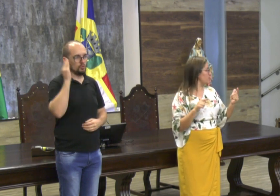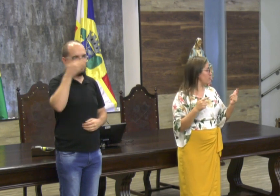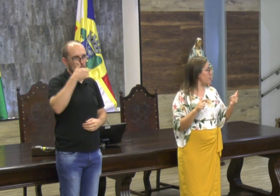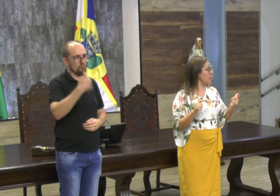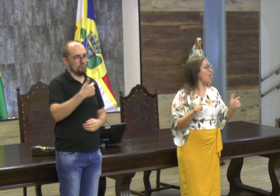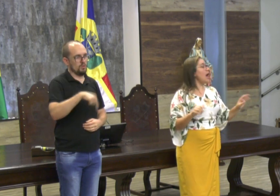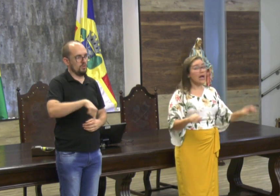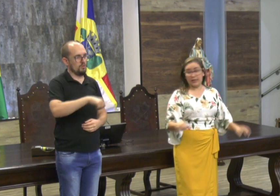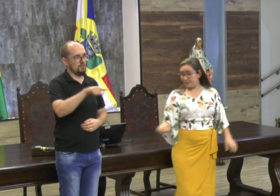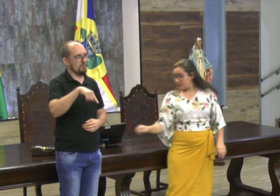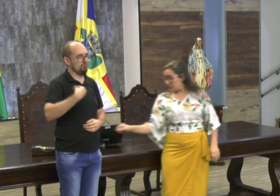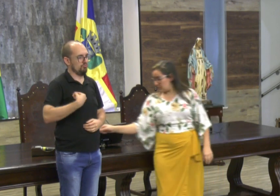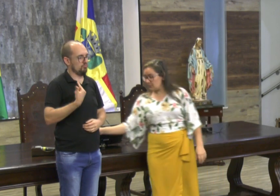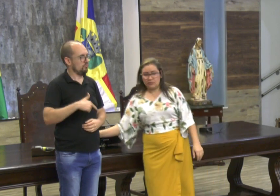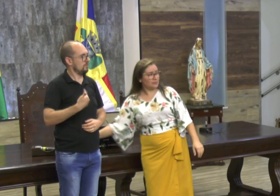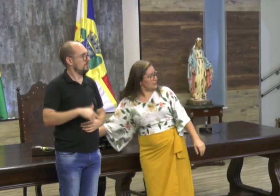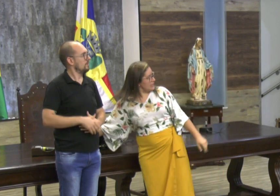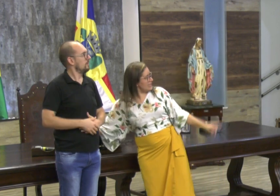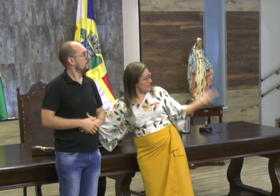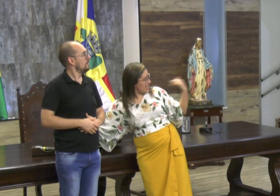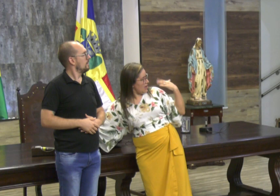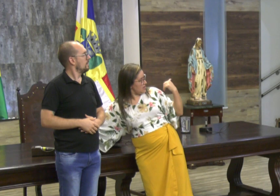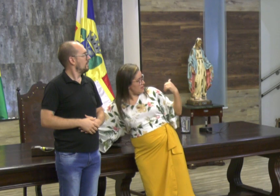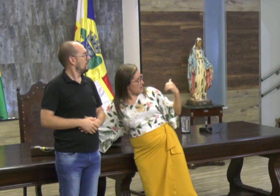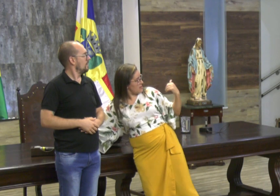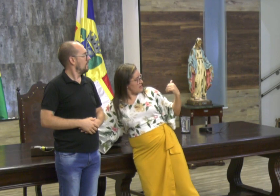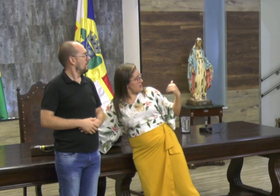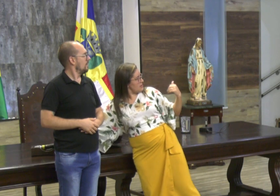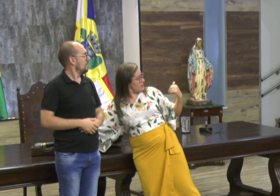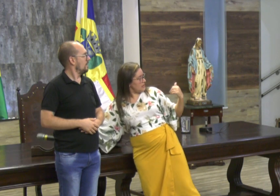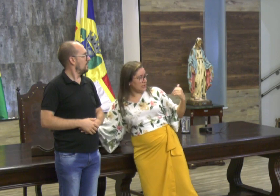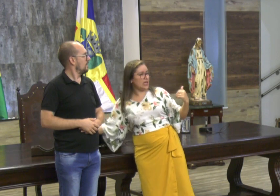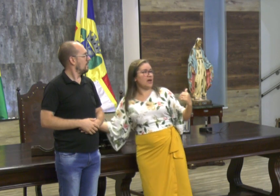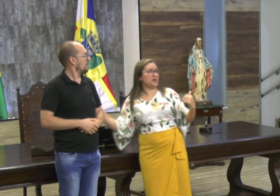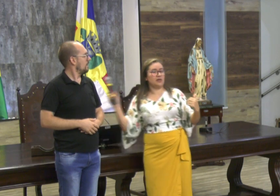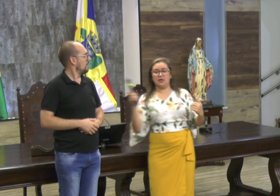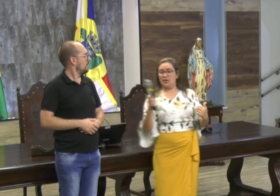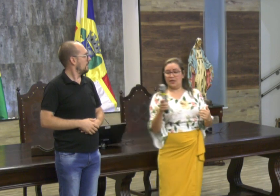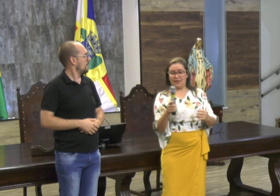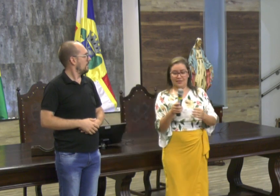Surdo cego não temos, mas a gente vai ter o exemplo do sinal, então.